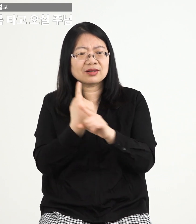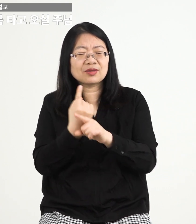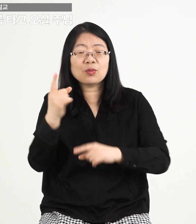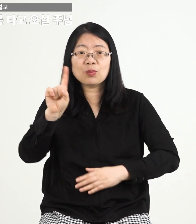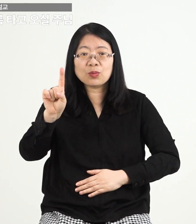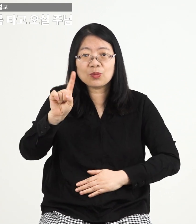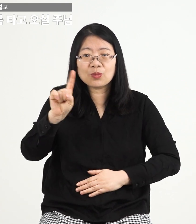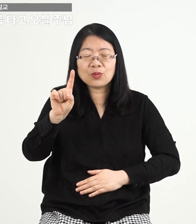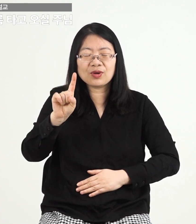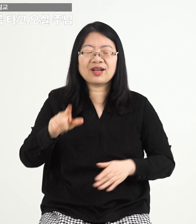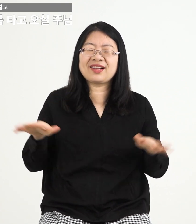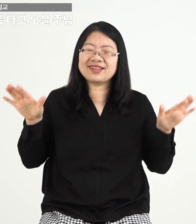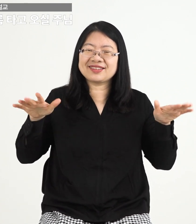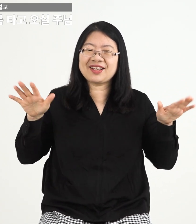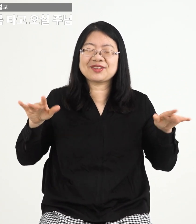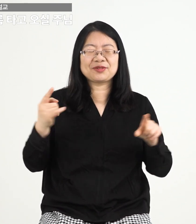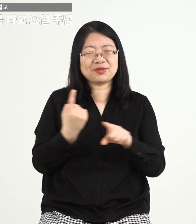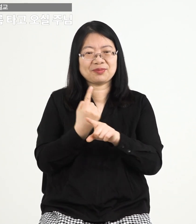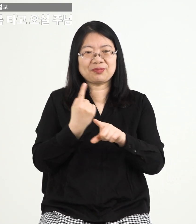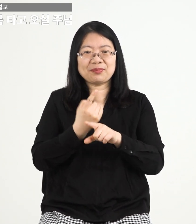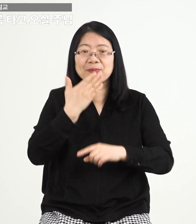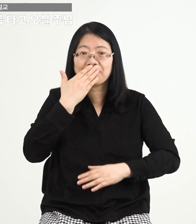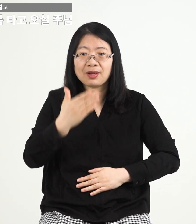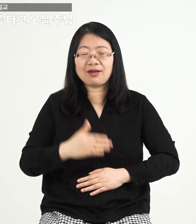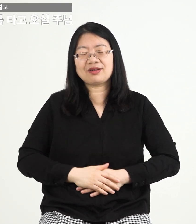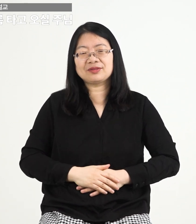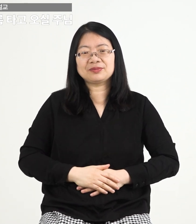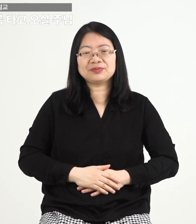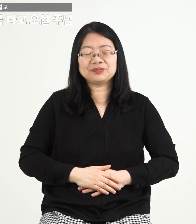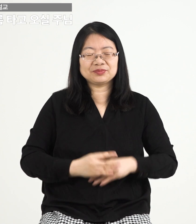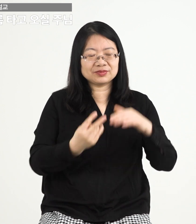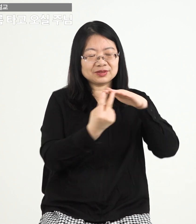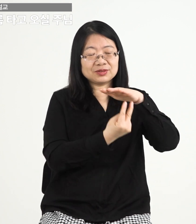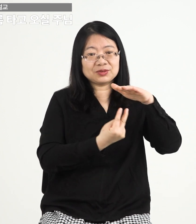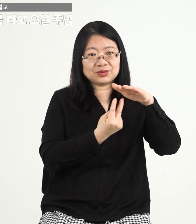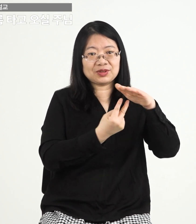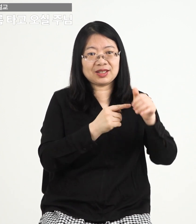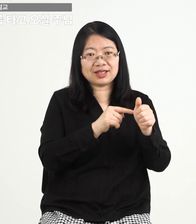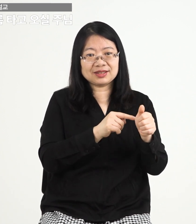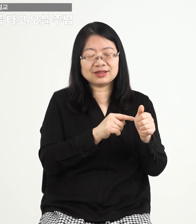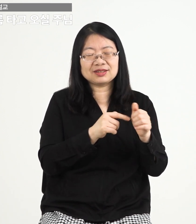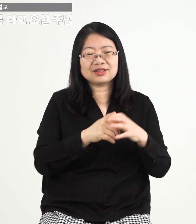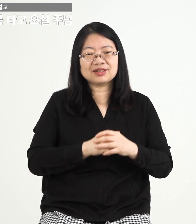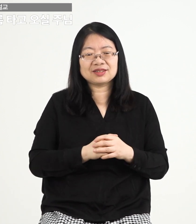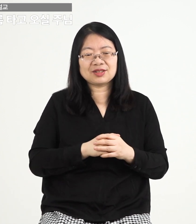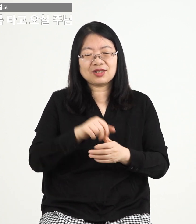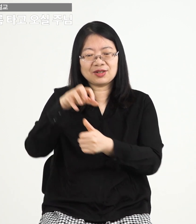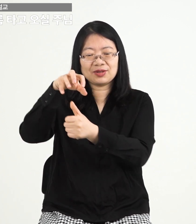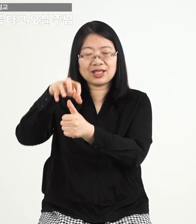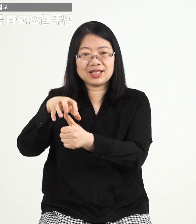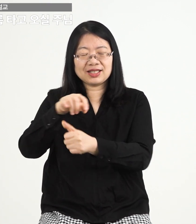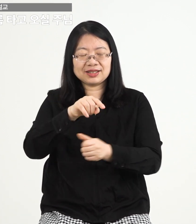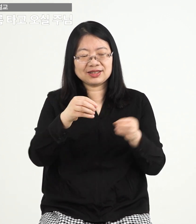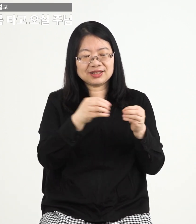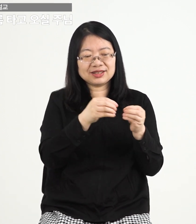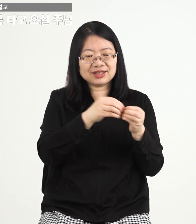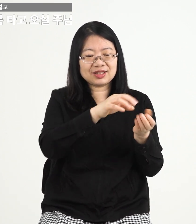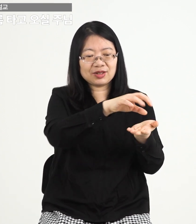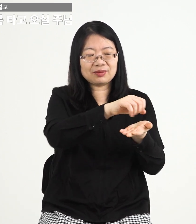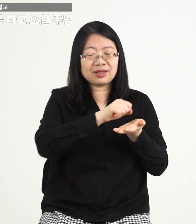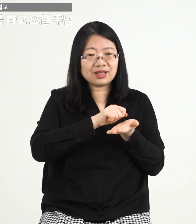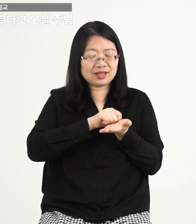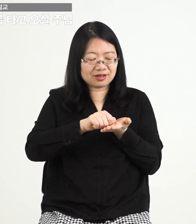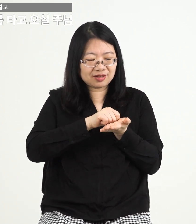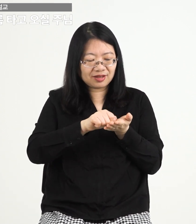있다고요? 날개로 바뀔 수 있어요. 요한이 이때 유배되어서 이 글을 받아